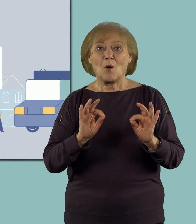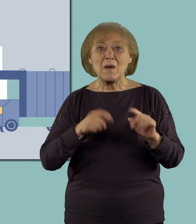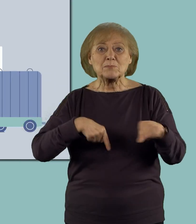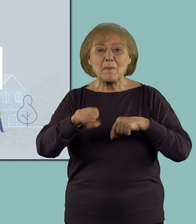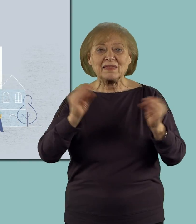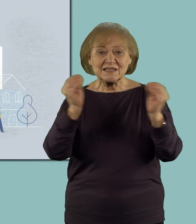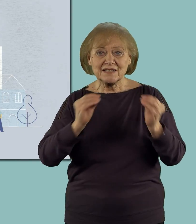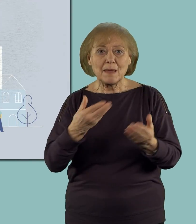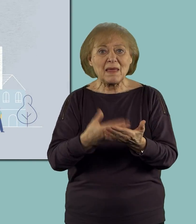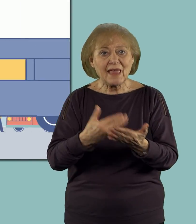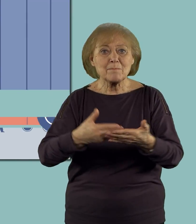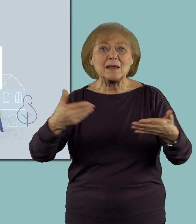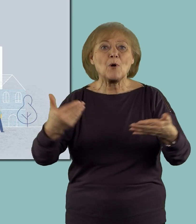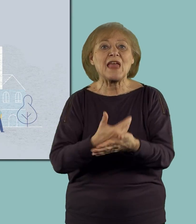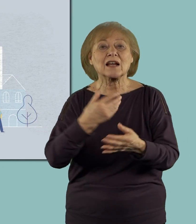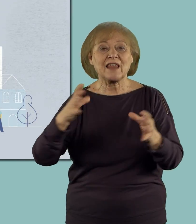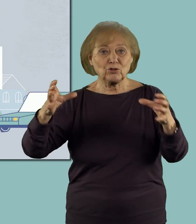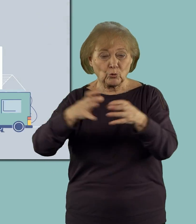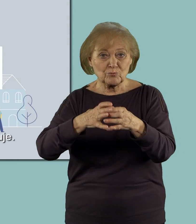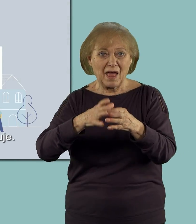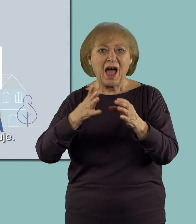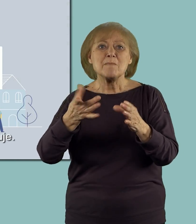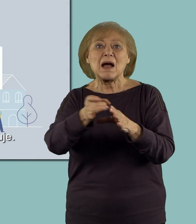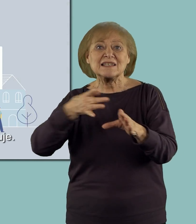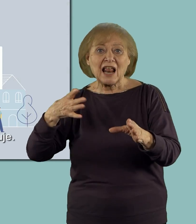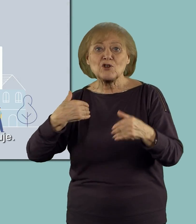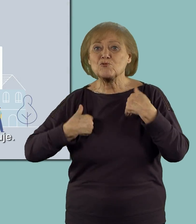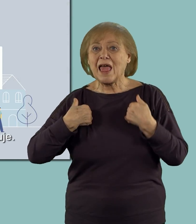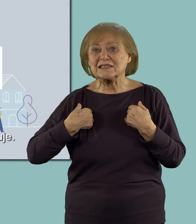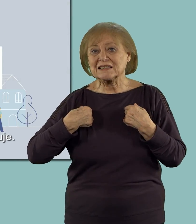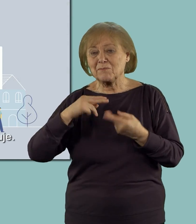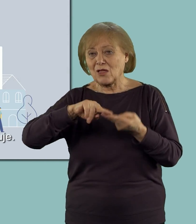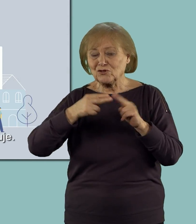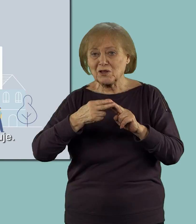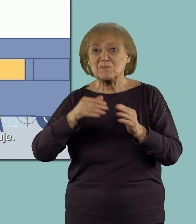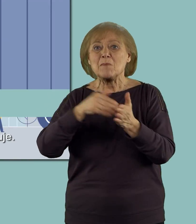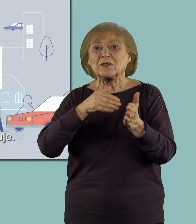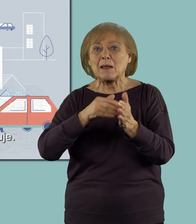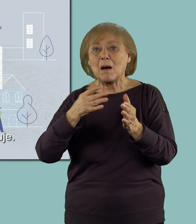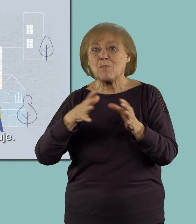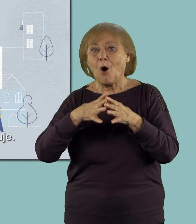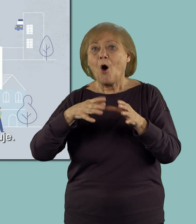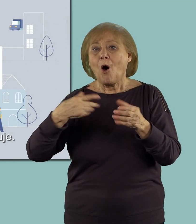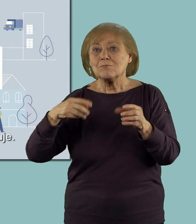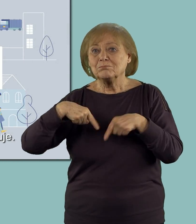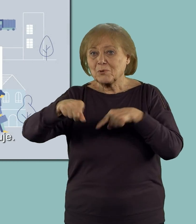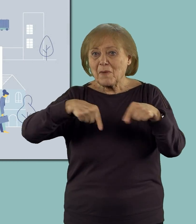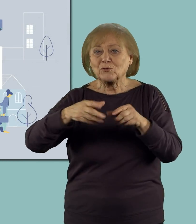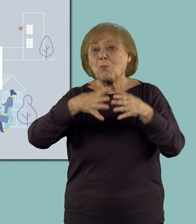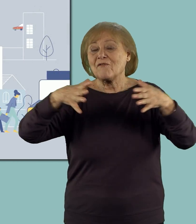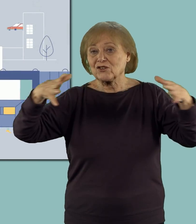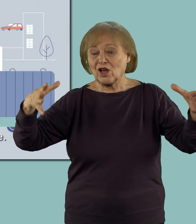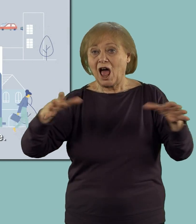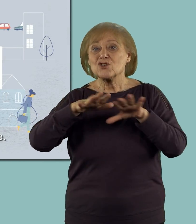Učinkovit prometni sistem je temelj sodobne družbe, a z vse hitrejšim življenjskim slogom se potreba po mobilnosti znatno